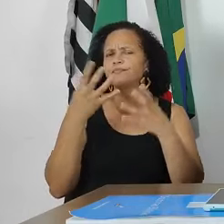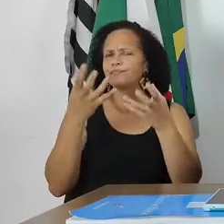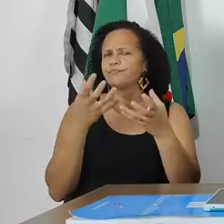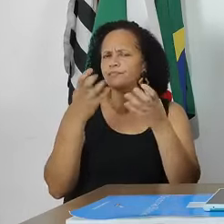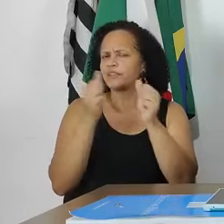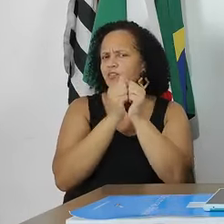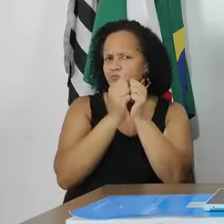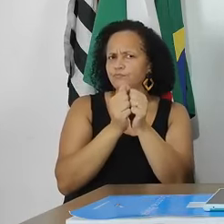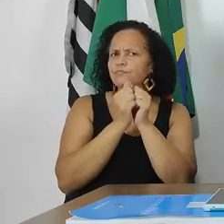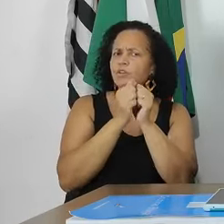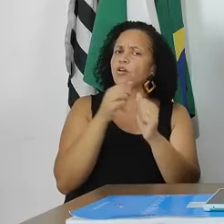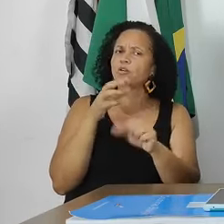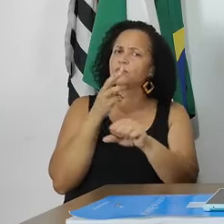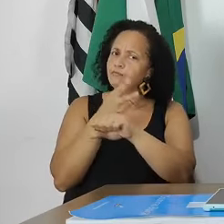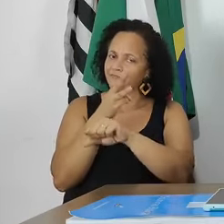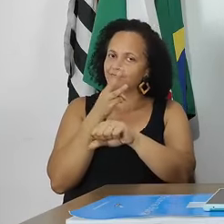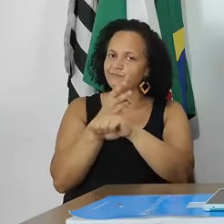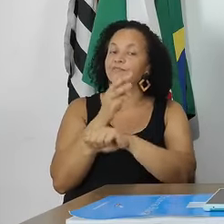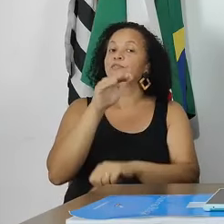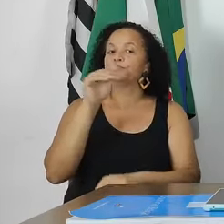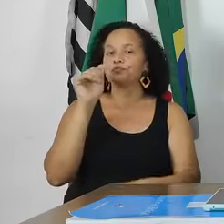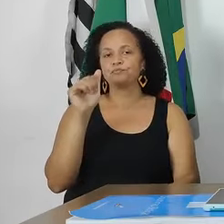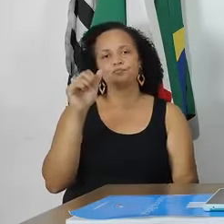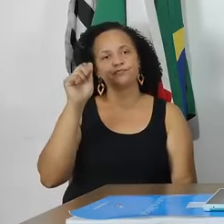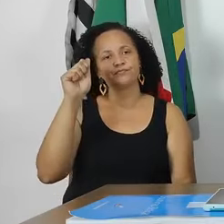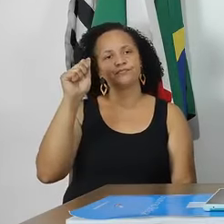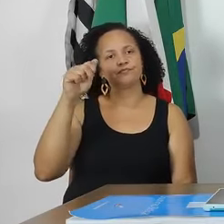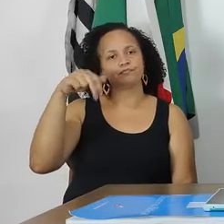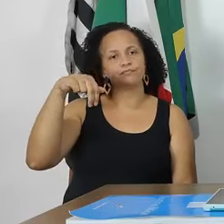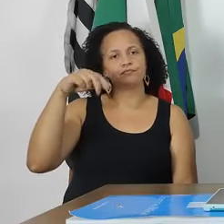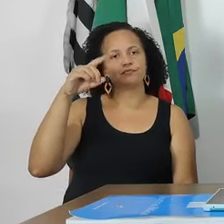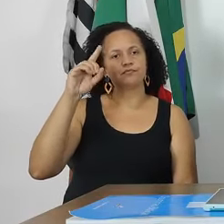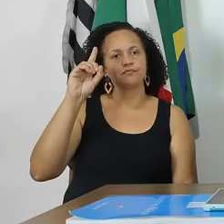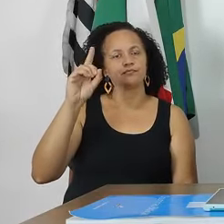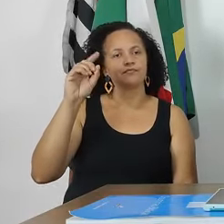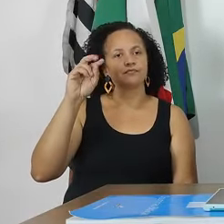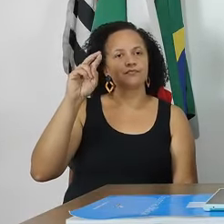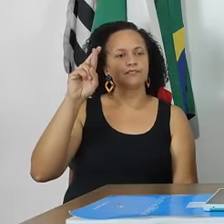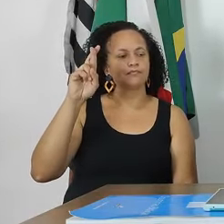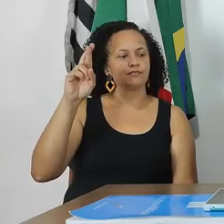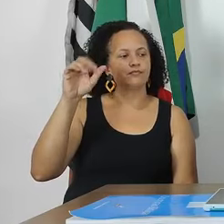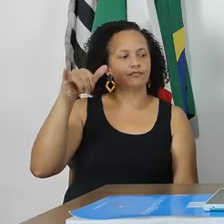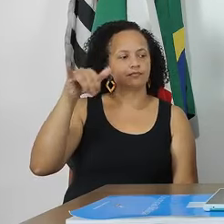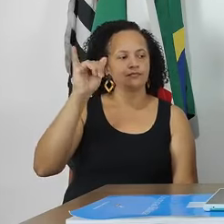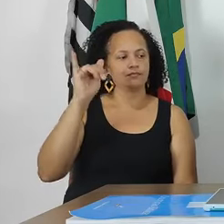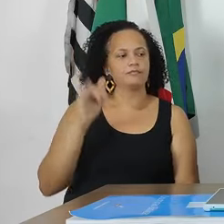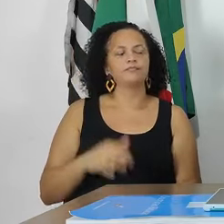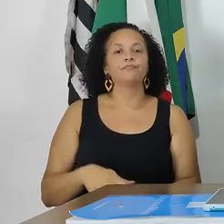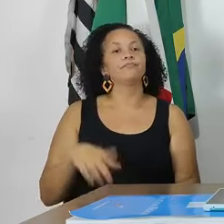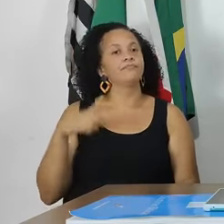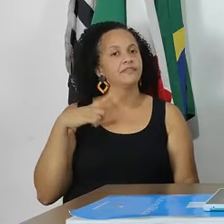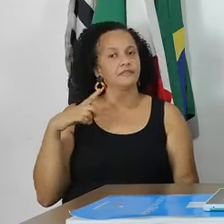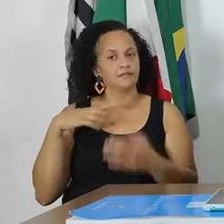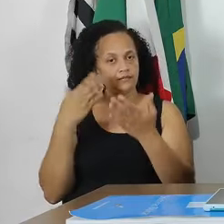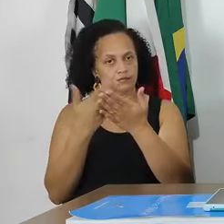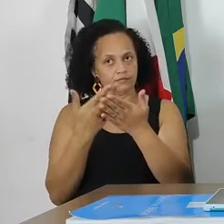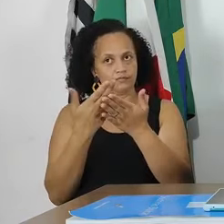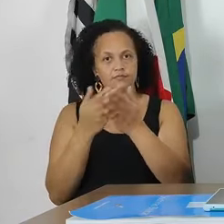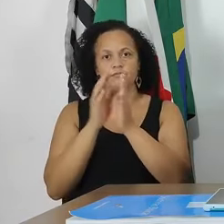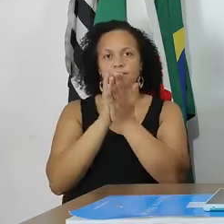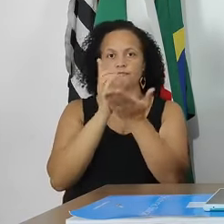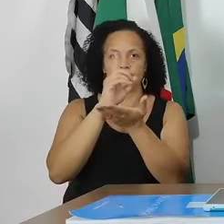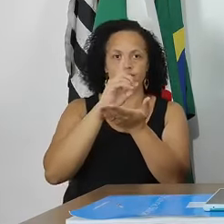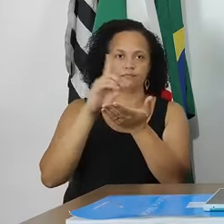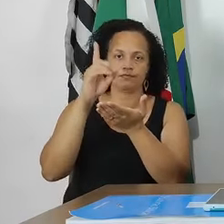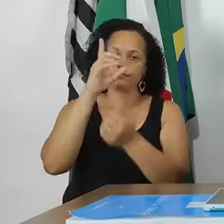André no WhatsApp. Temos a classe de doutrina no domingo, com Marcelo Bezerra, às 8 horas da manhã, tá? Tem